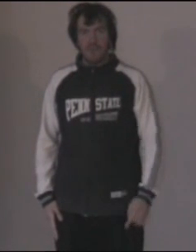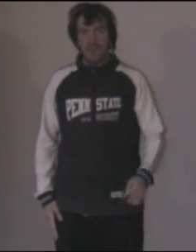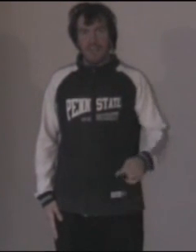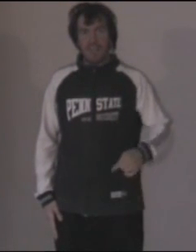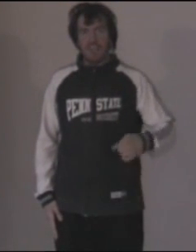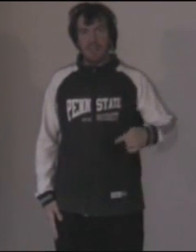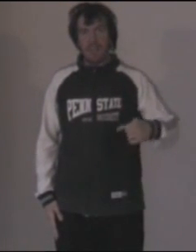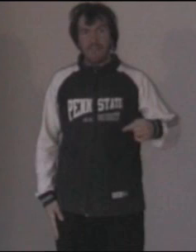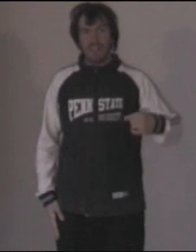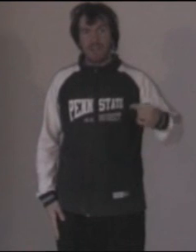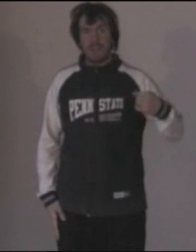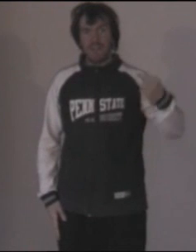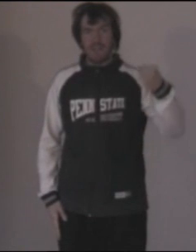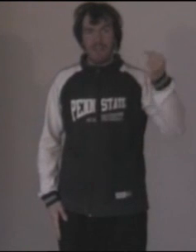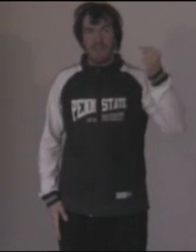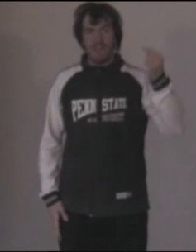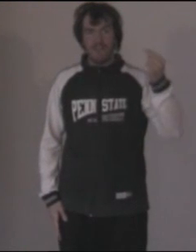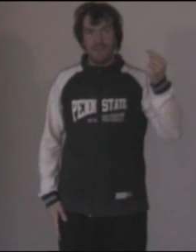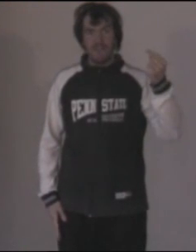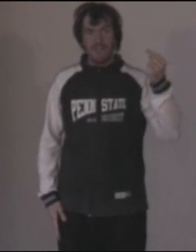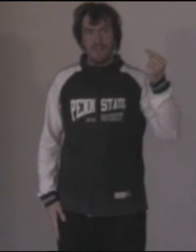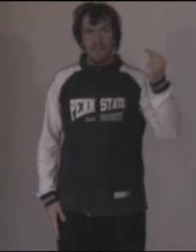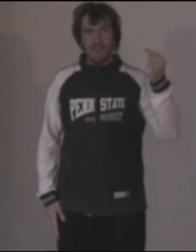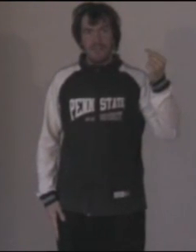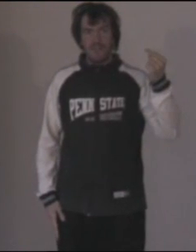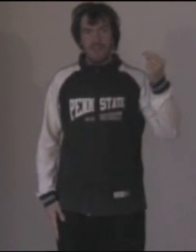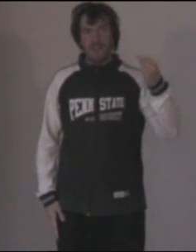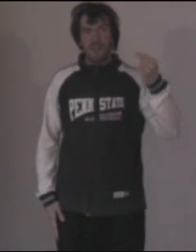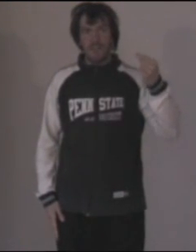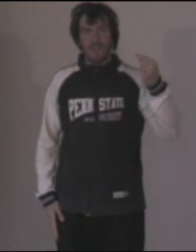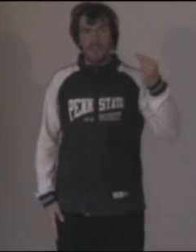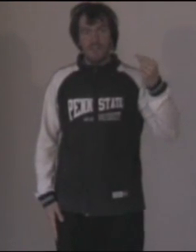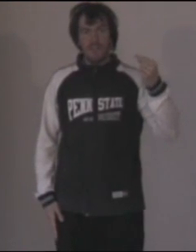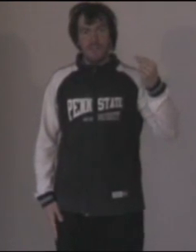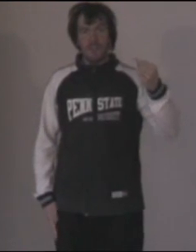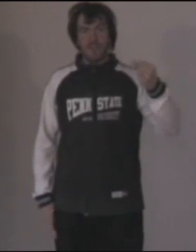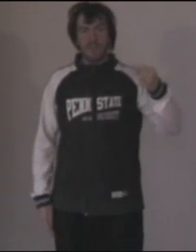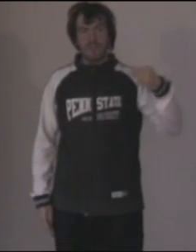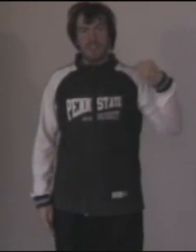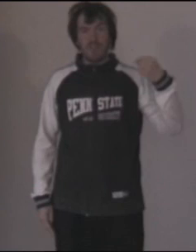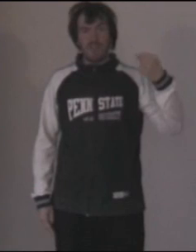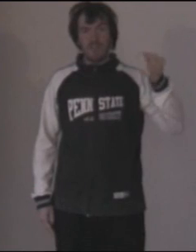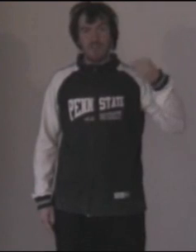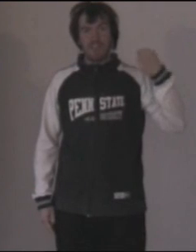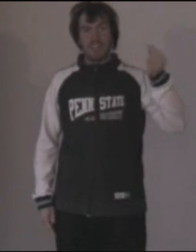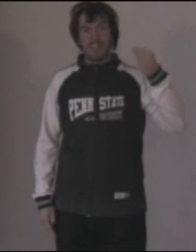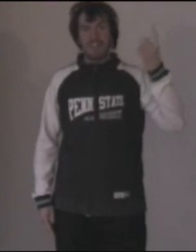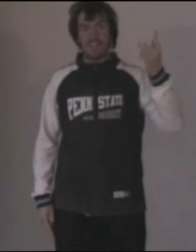porto la legge della privacy ad un altro livello. Non solo non si può conoscere più nessuno tranne se